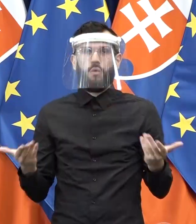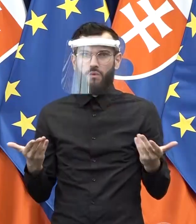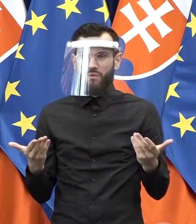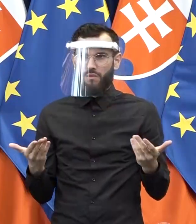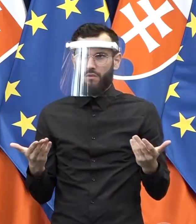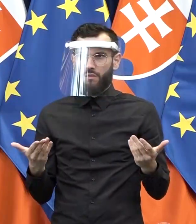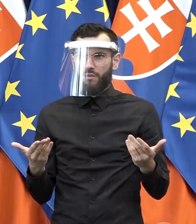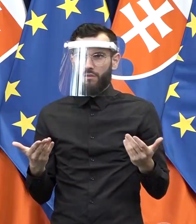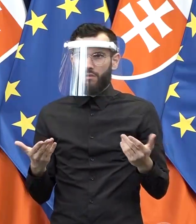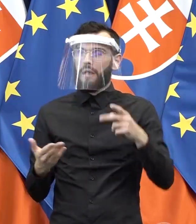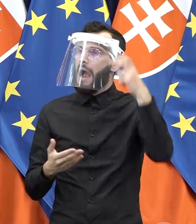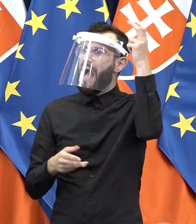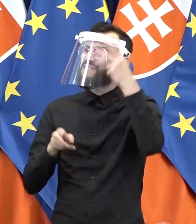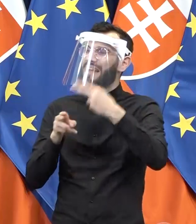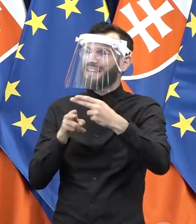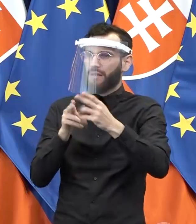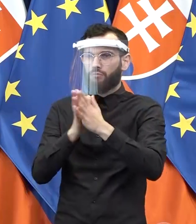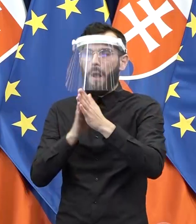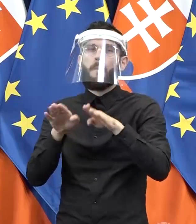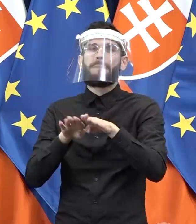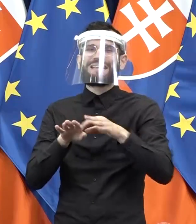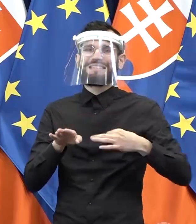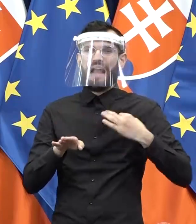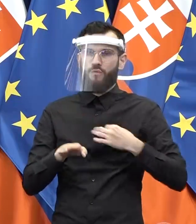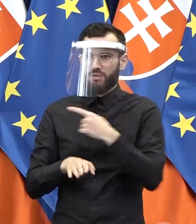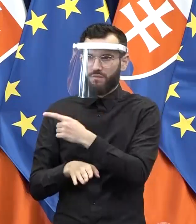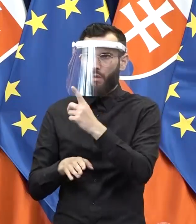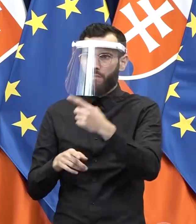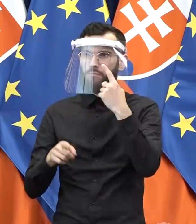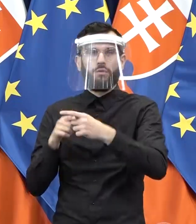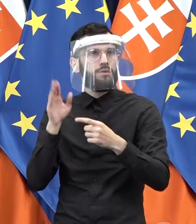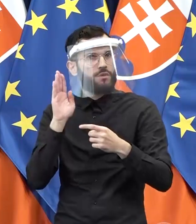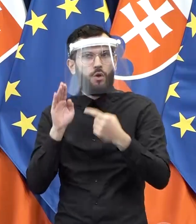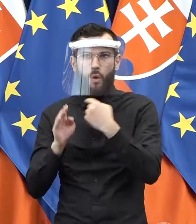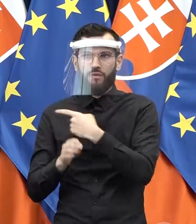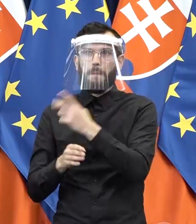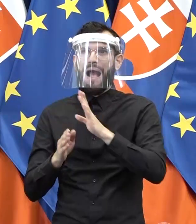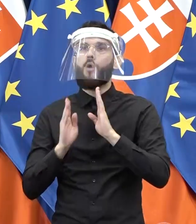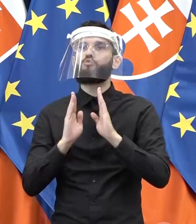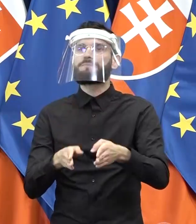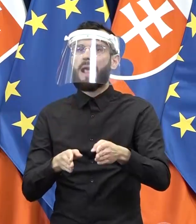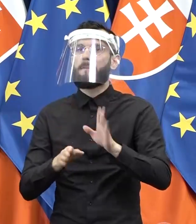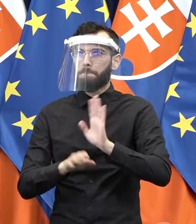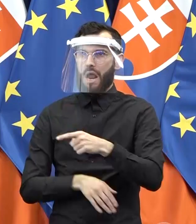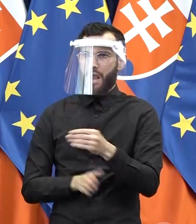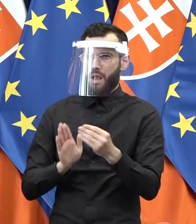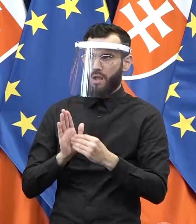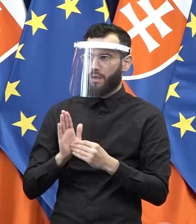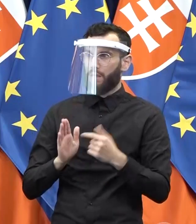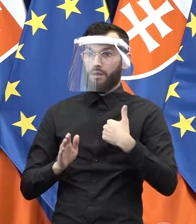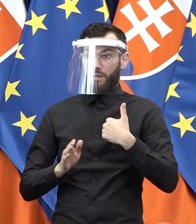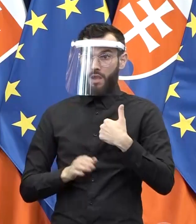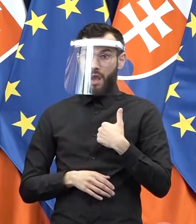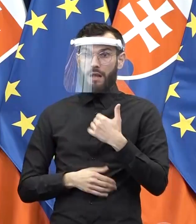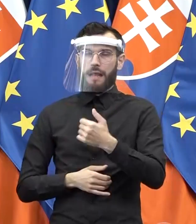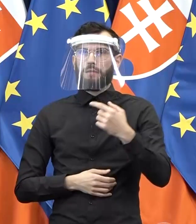čo sa týka aj napríklad ich odpadu. ...pána ministra zdravotníctva, ktorý mi tu teraz pošuškal, doukáže aj na to úsmernenie. Každopádne, ja z